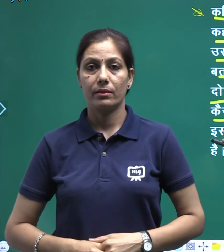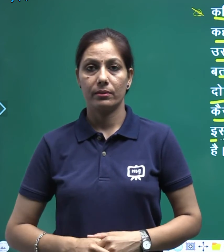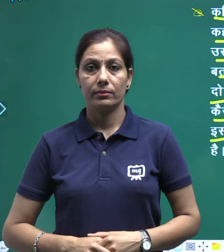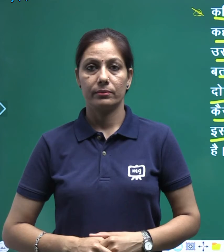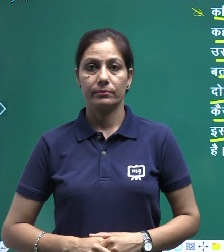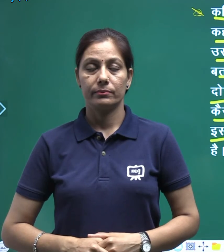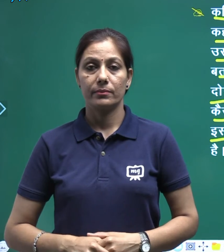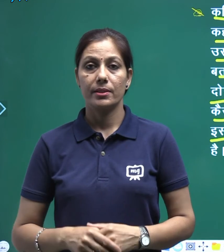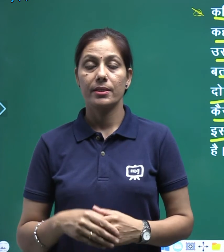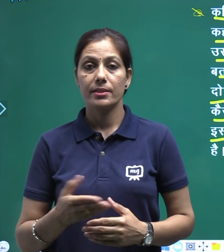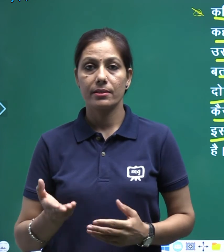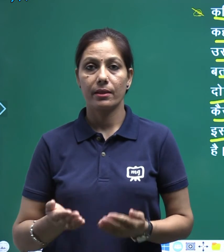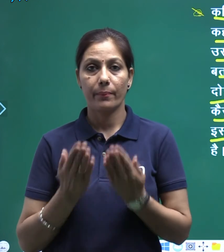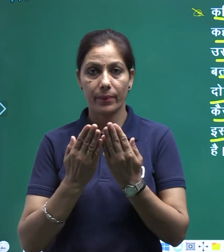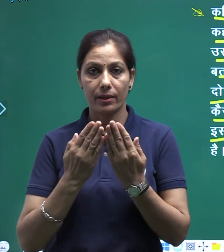इसलिए पढ़ लेना